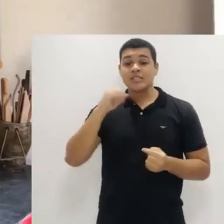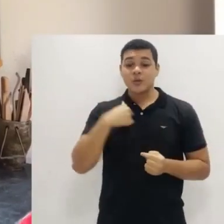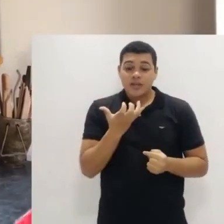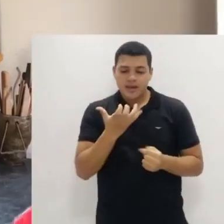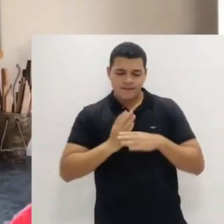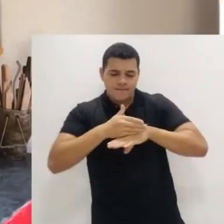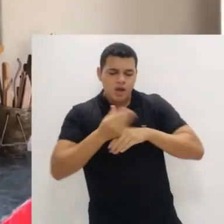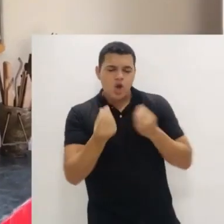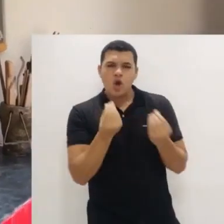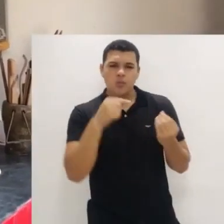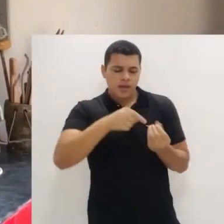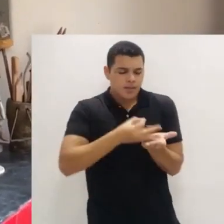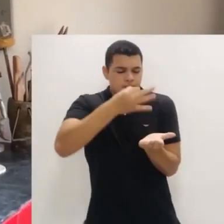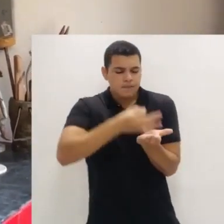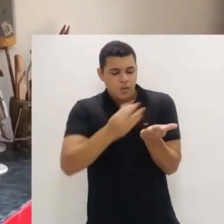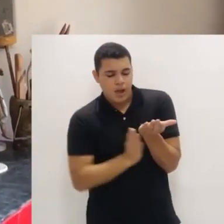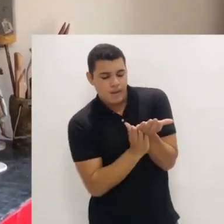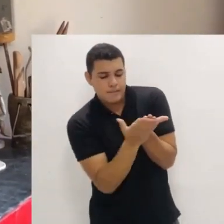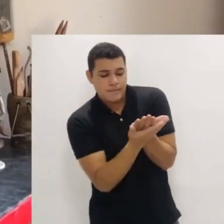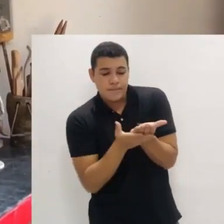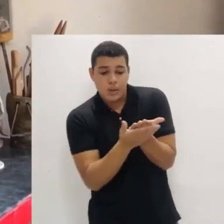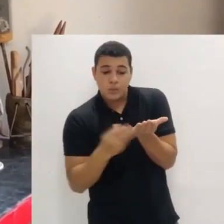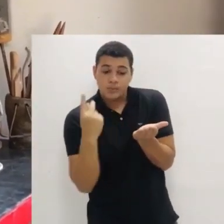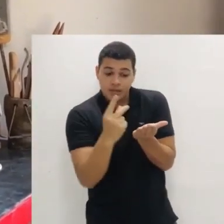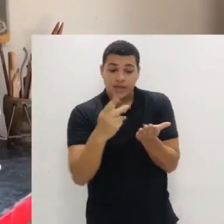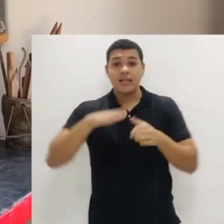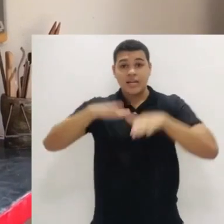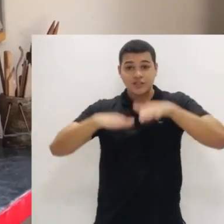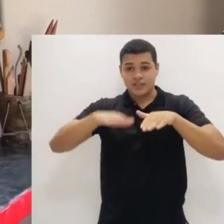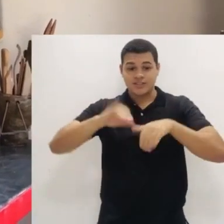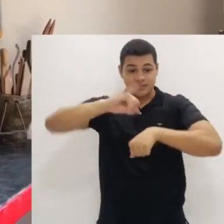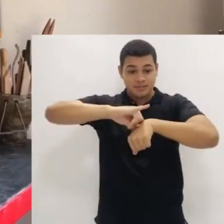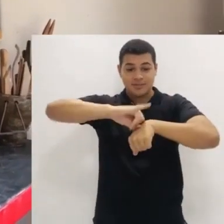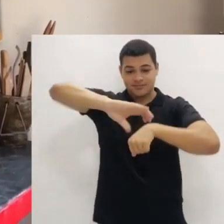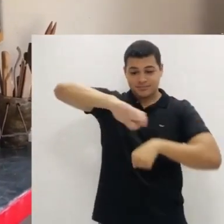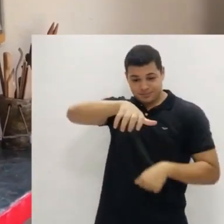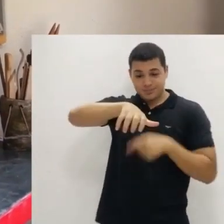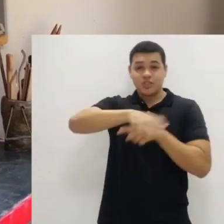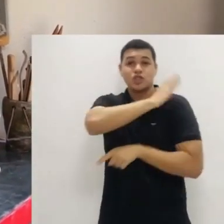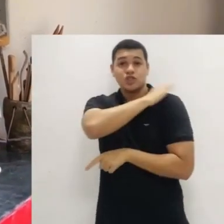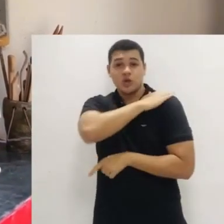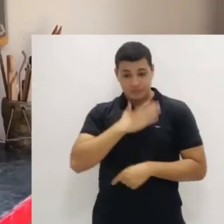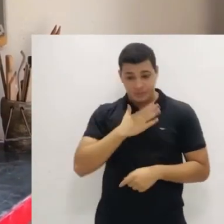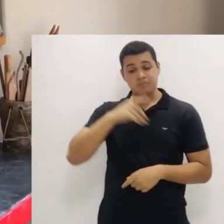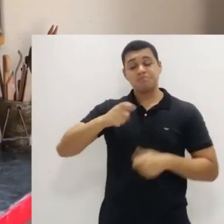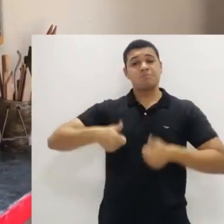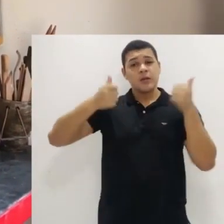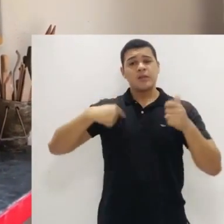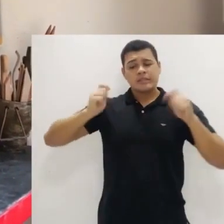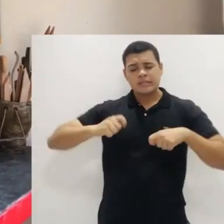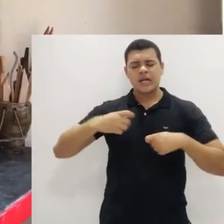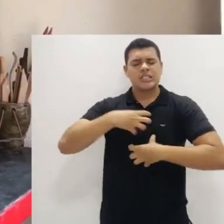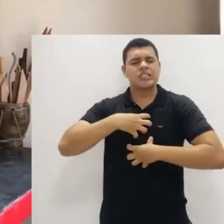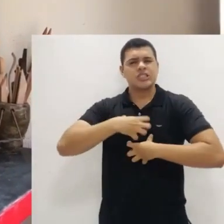conversas entre o olhar e o tato, ministrada por Rogério Raton. De costas, para mim, é melhor. Melhor para que eu